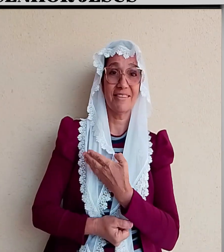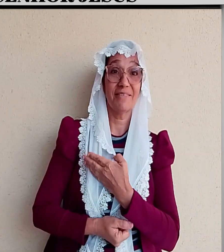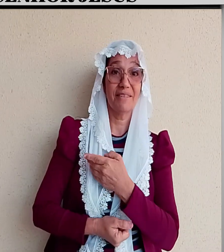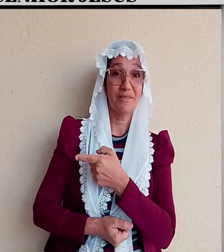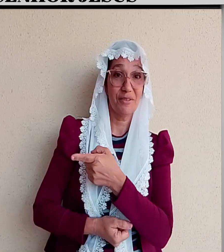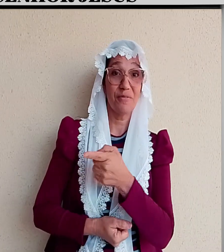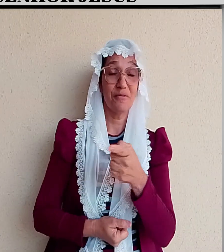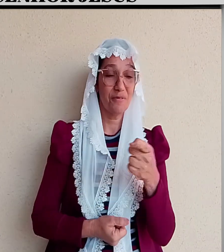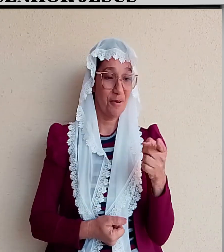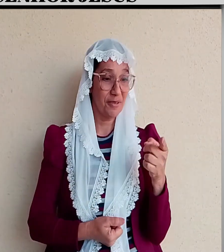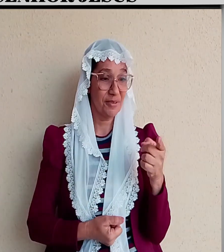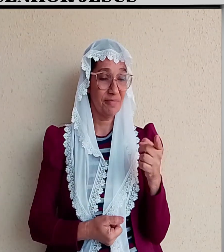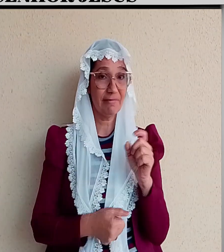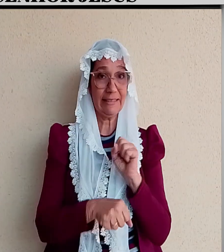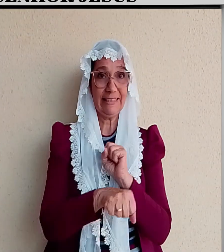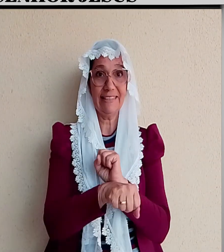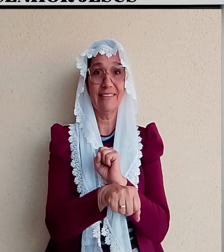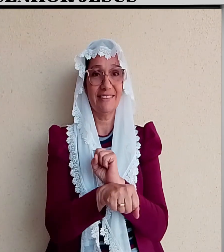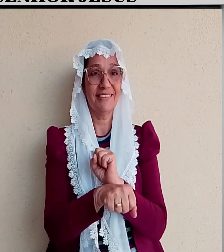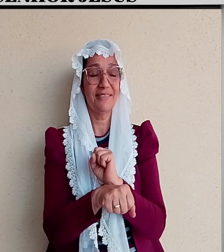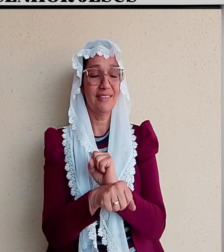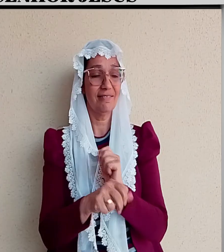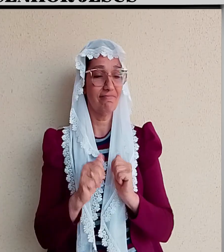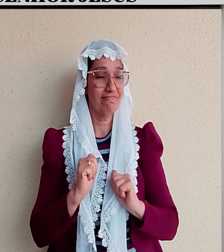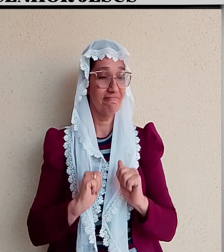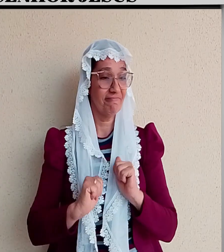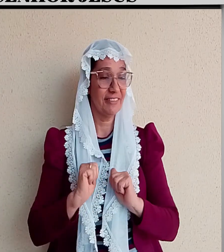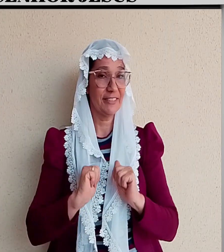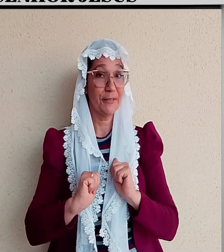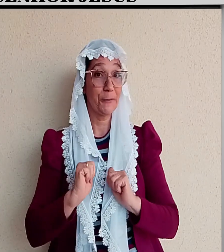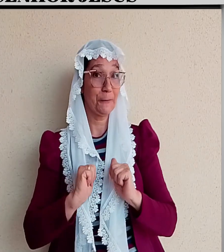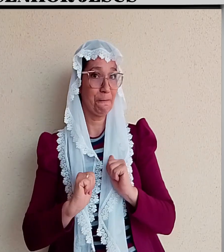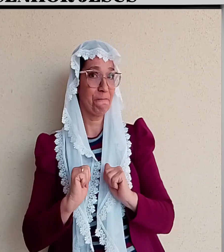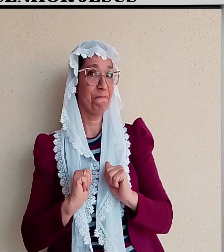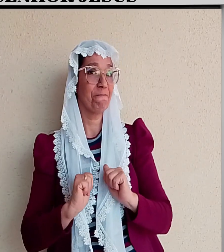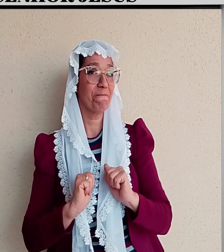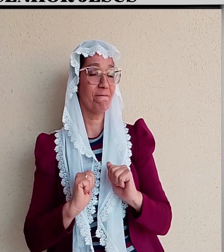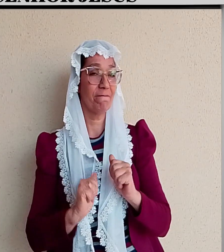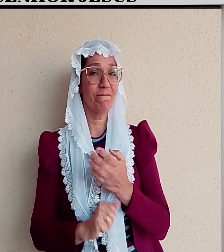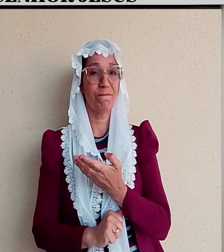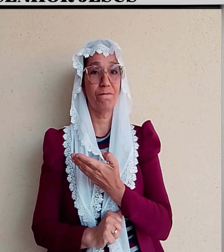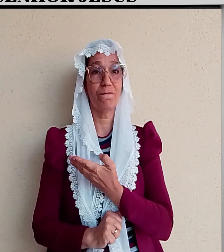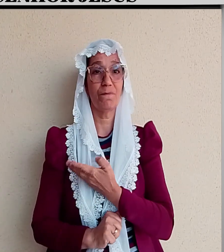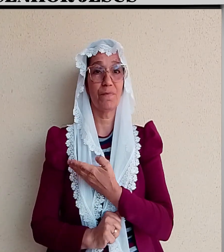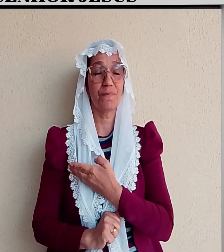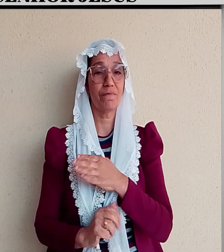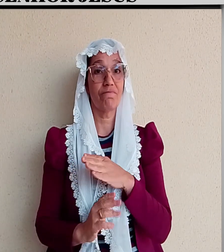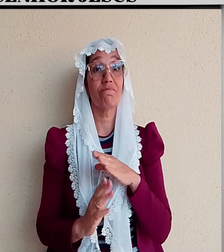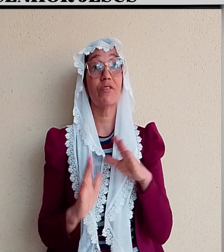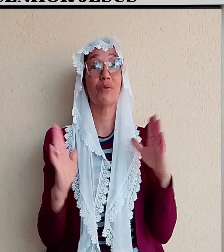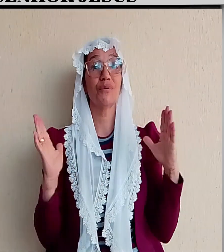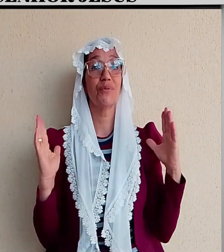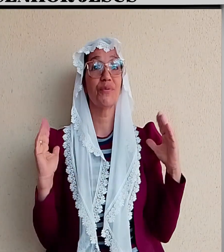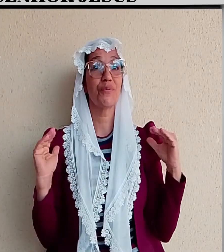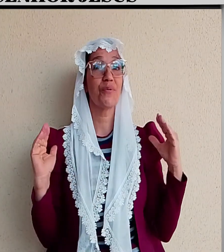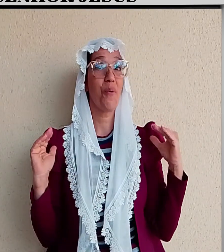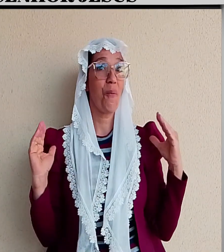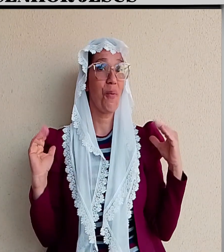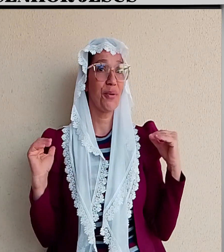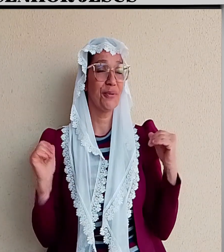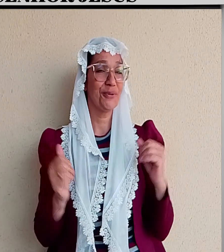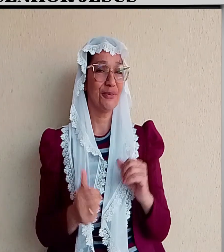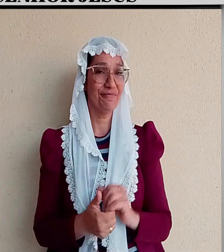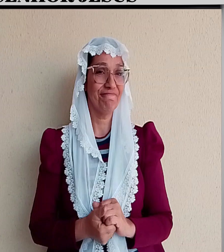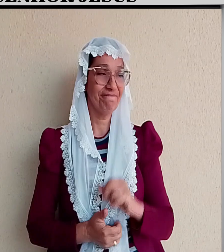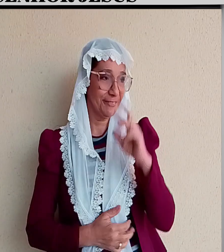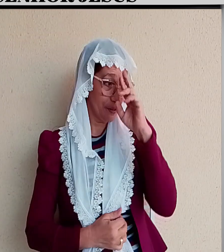que eu estava esperando? Aleluia, Jesus. E o médico acalmando eles: calma, aleluia, eu vou ler o laudo deles. Calma mais um pouquinho, espera mais